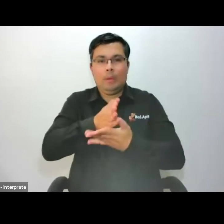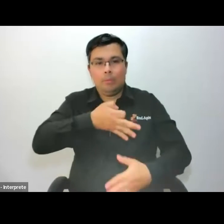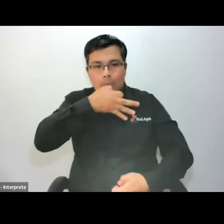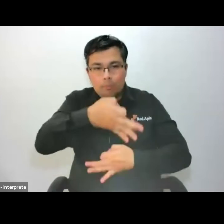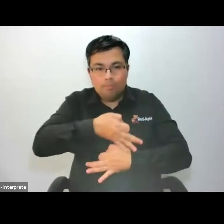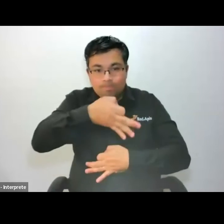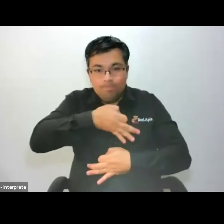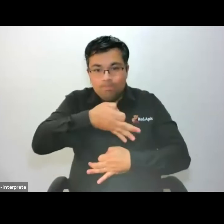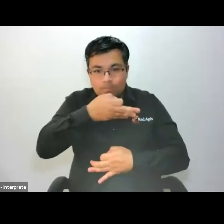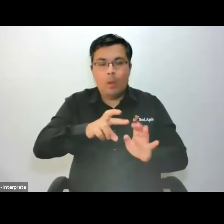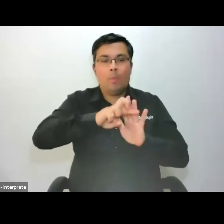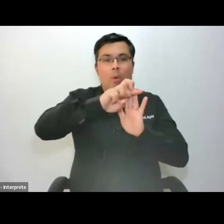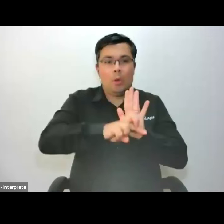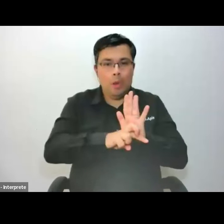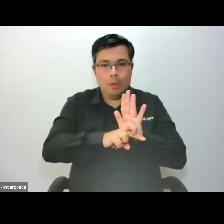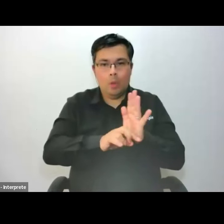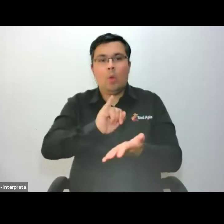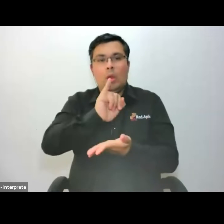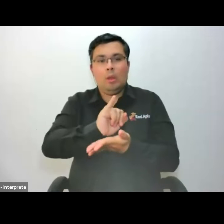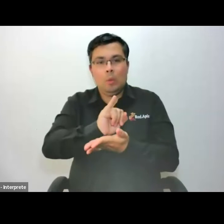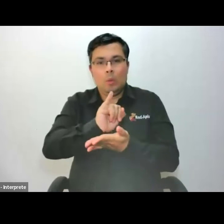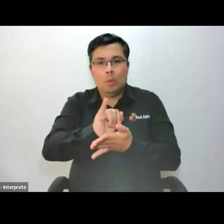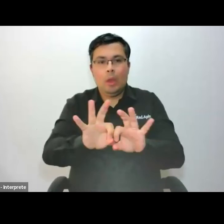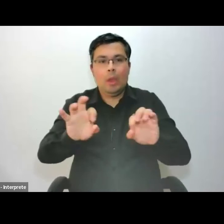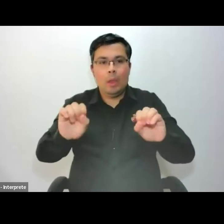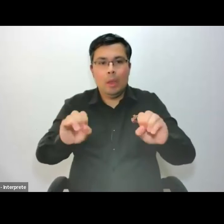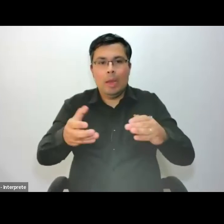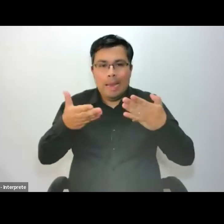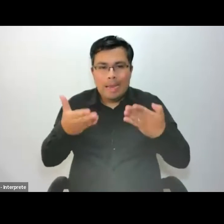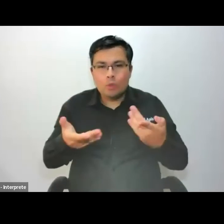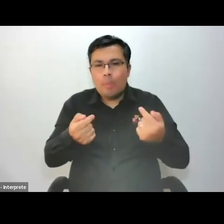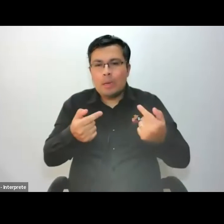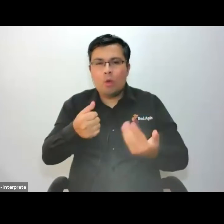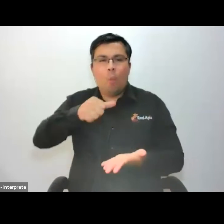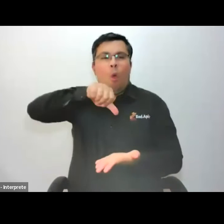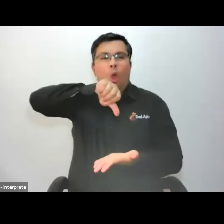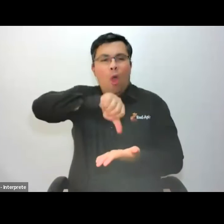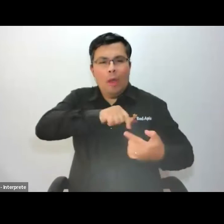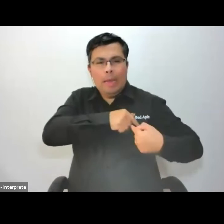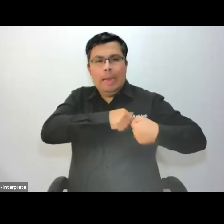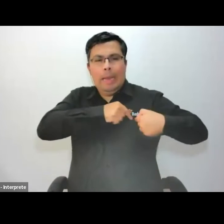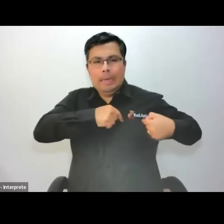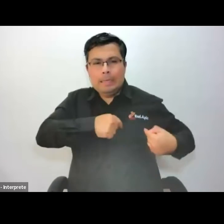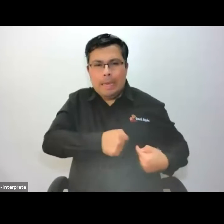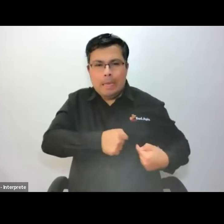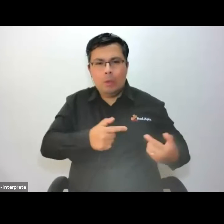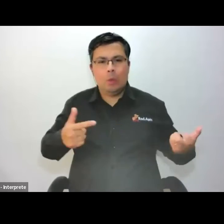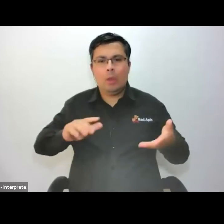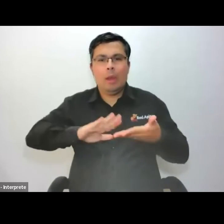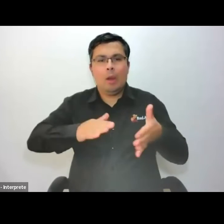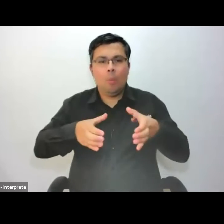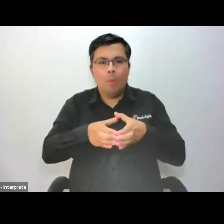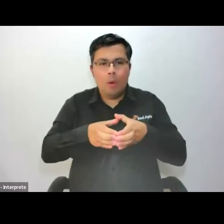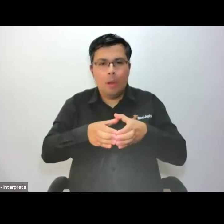institucionales, ¿no? Los proyectos educativos institucionales son el corazón de las comunidades educativas, donde definimos quiénes somos, qué queremos ser, cuál es